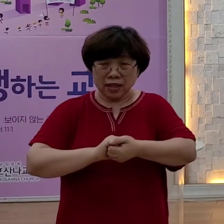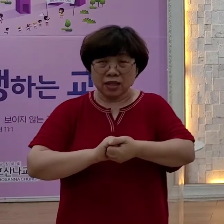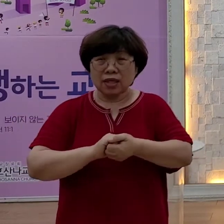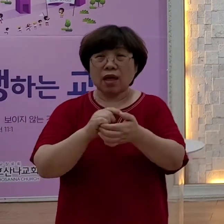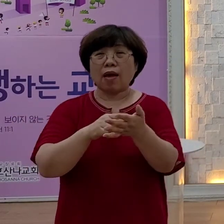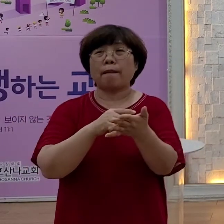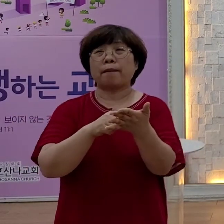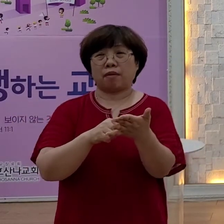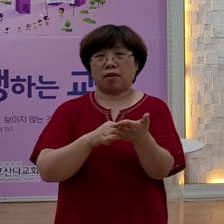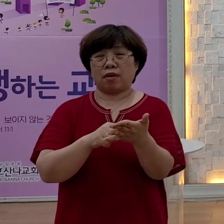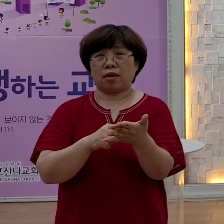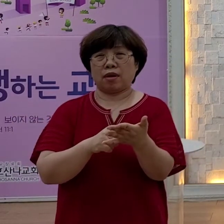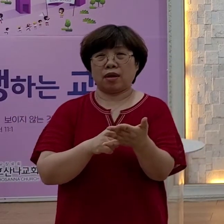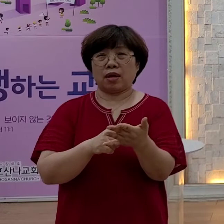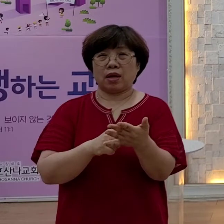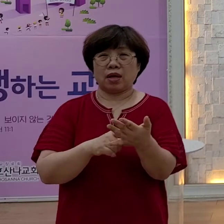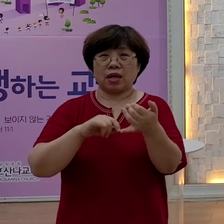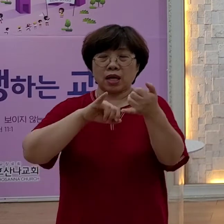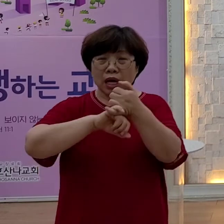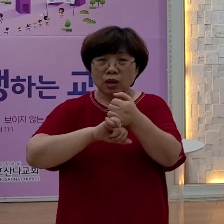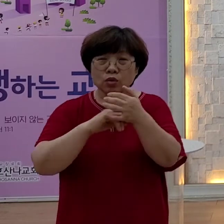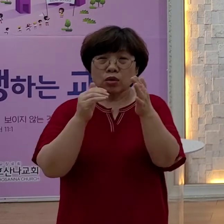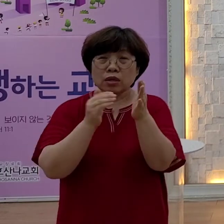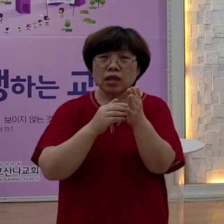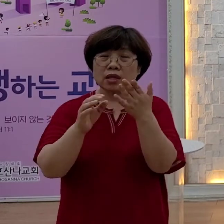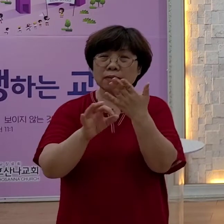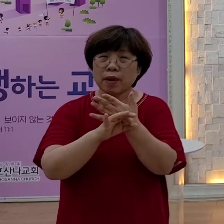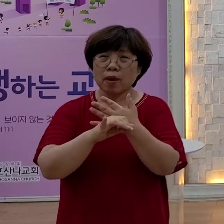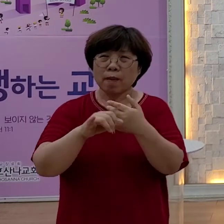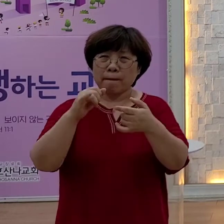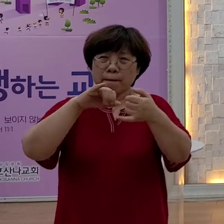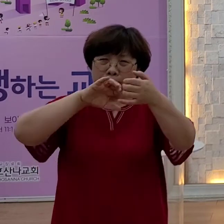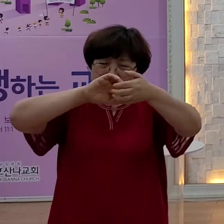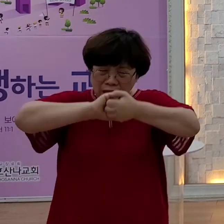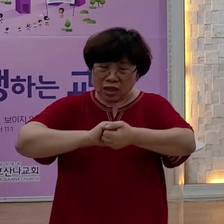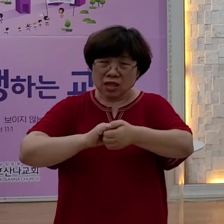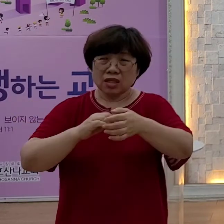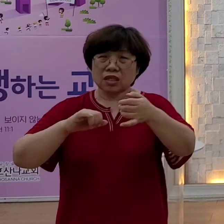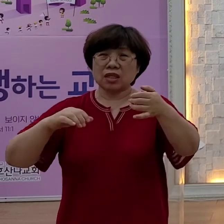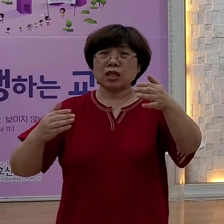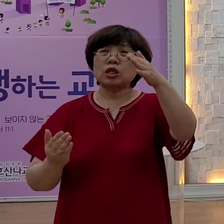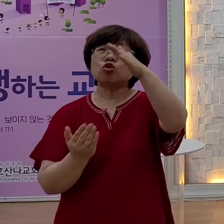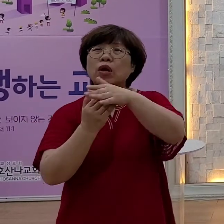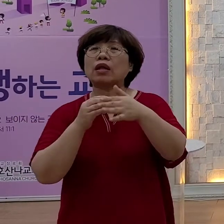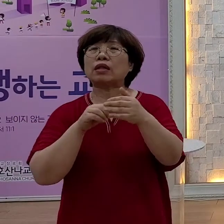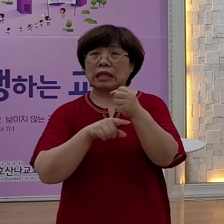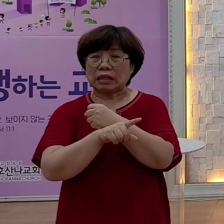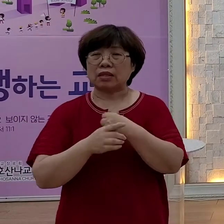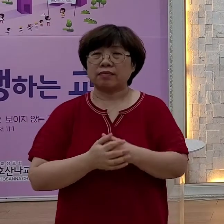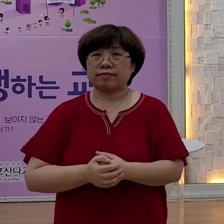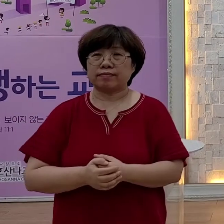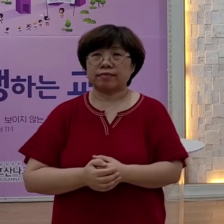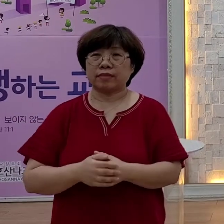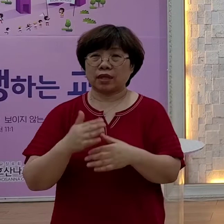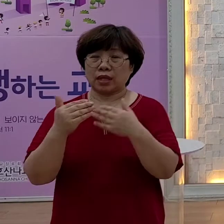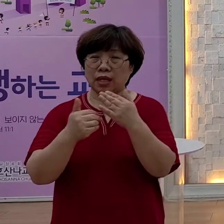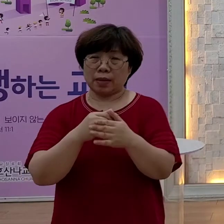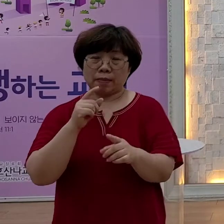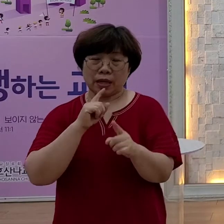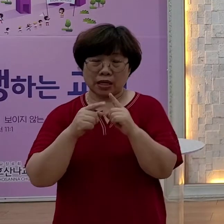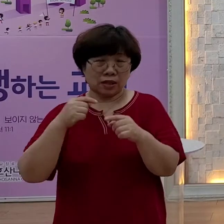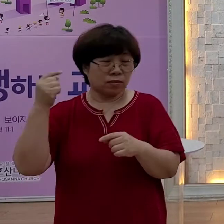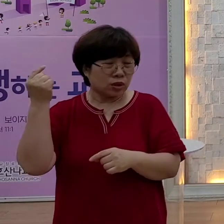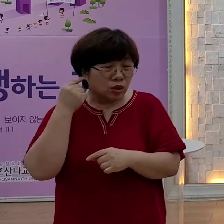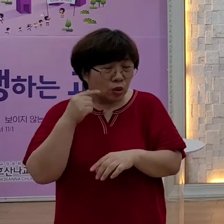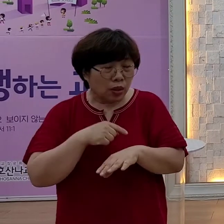그런 뜻입니다. 반드시 서원한 것을 지키라. 이런 뜻이죠. 자, 그러니까 하나님의 말씀을 듣고